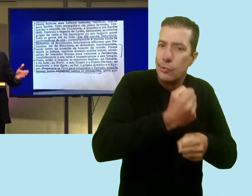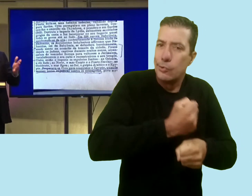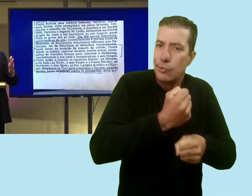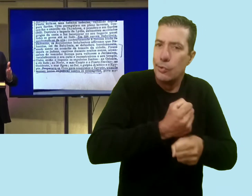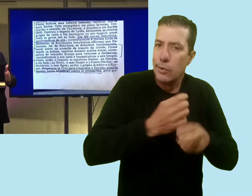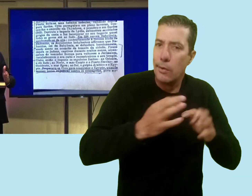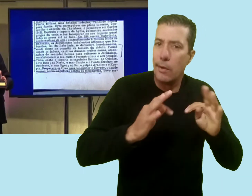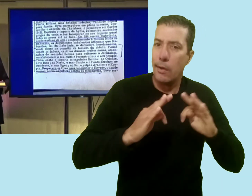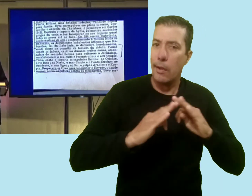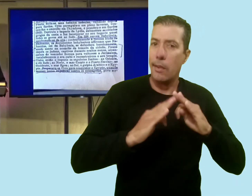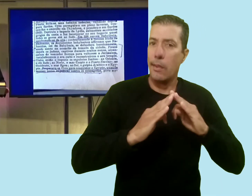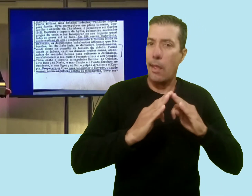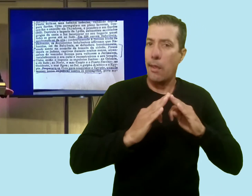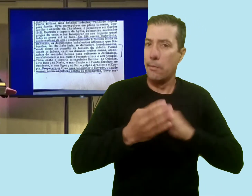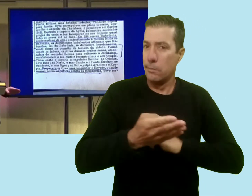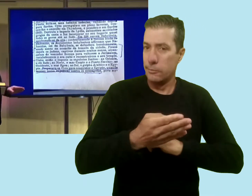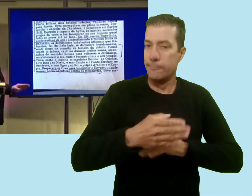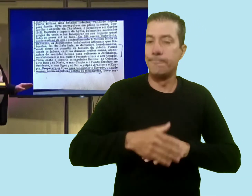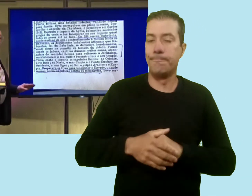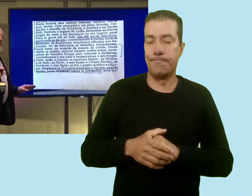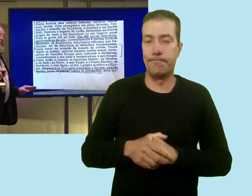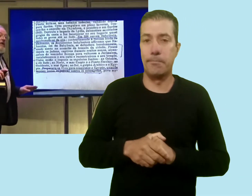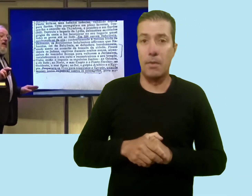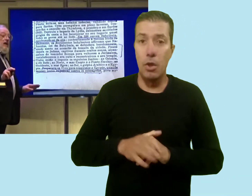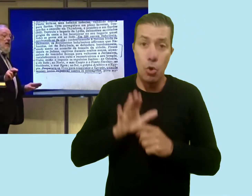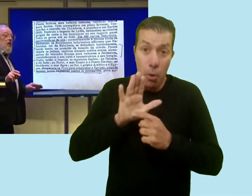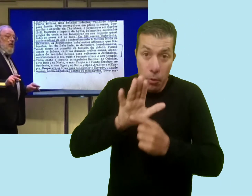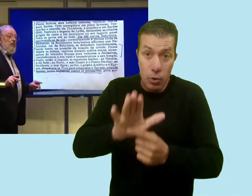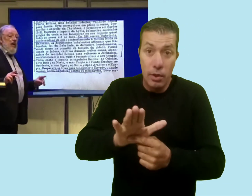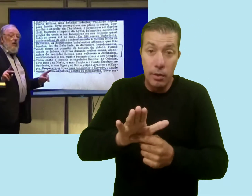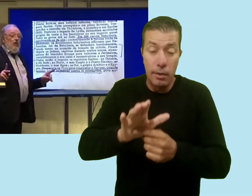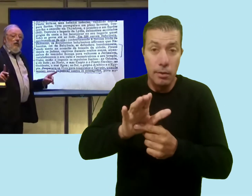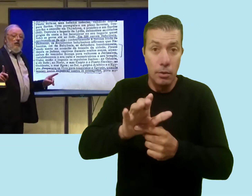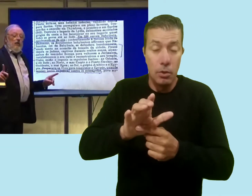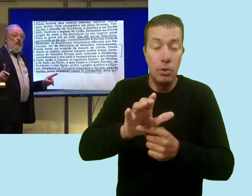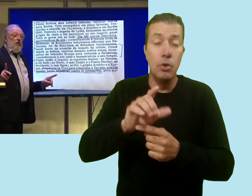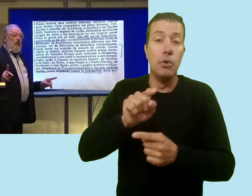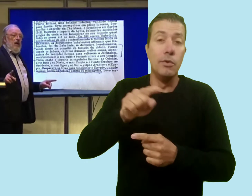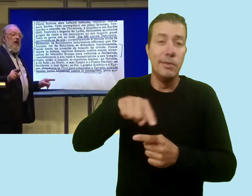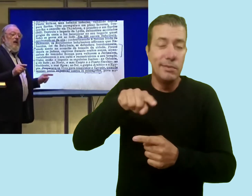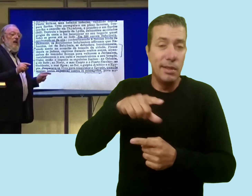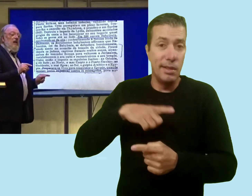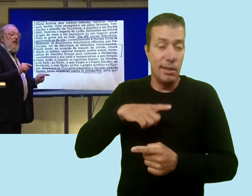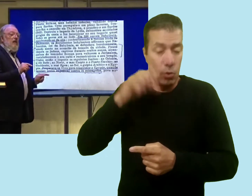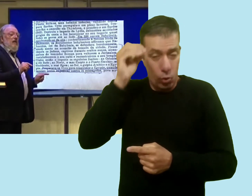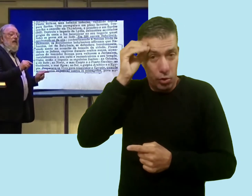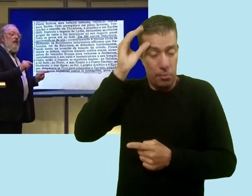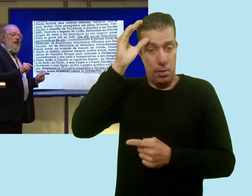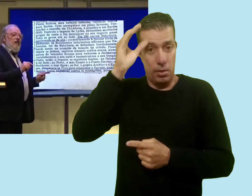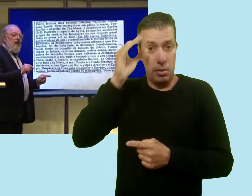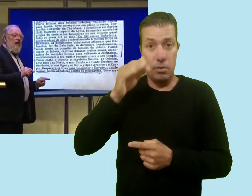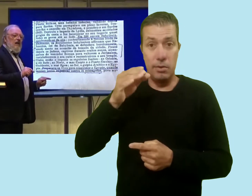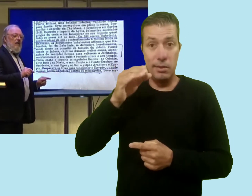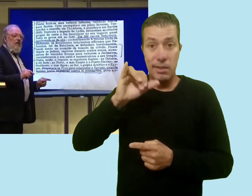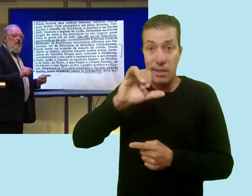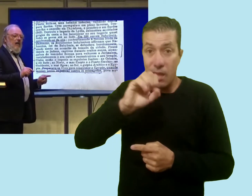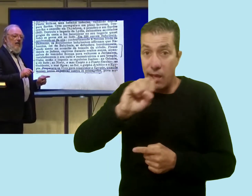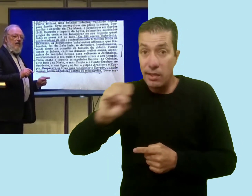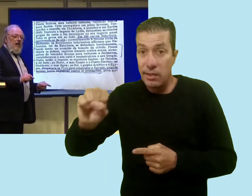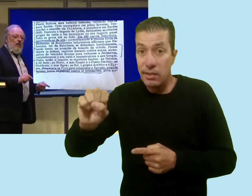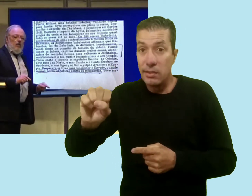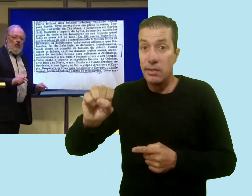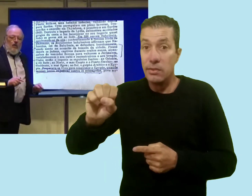Jerusalém e reconstruir o templo. Uma coisa que eu não mostrei e que eu quero ampliar o conhecimento hoje é que em Isaías